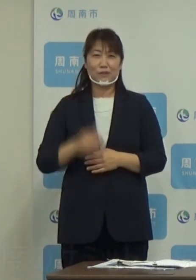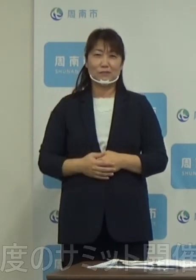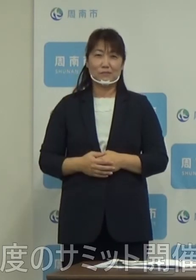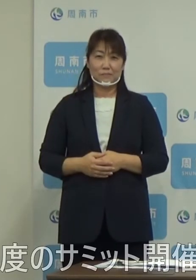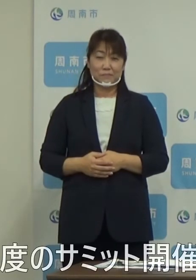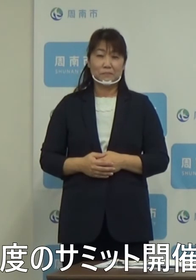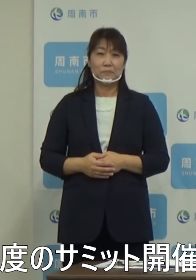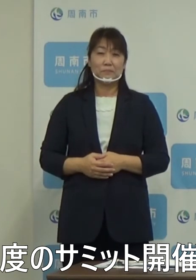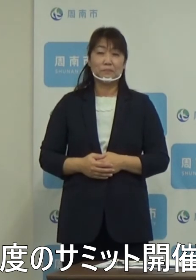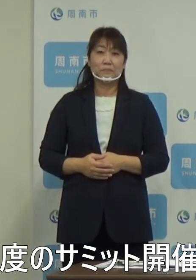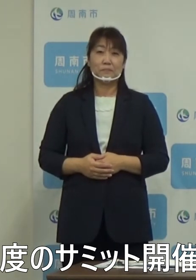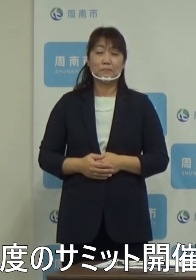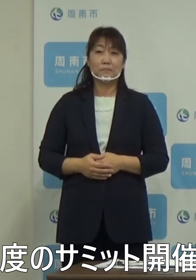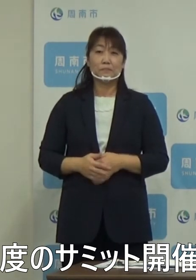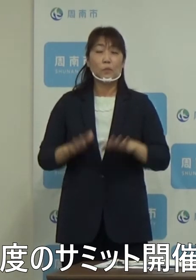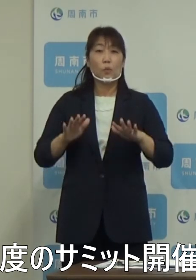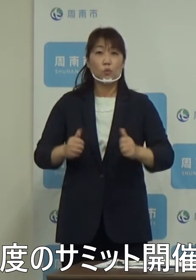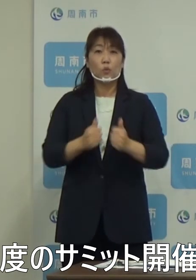。この度の